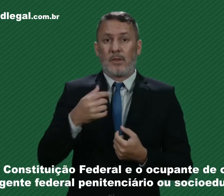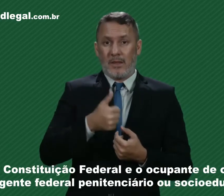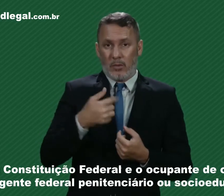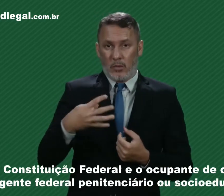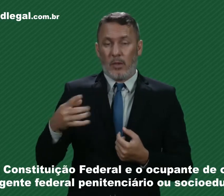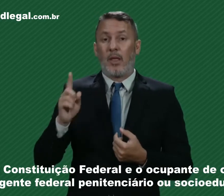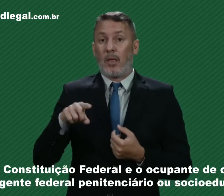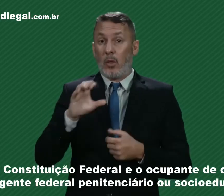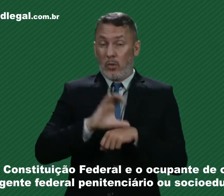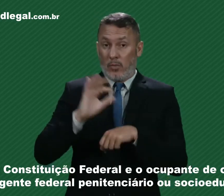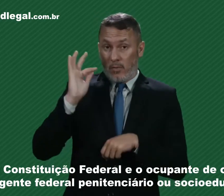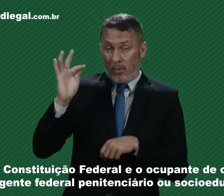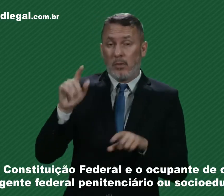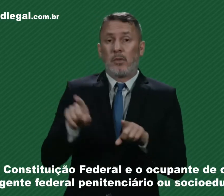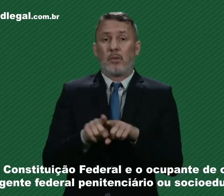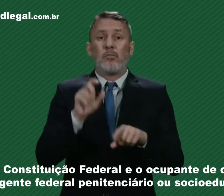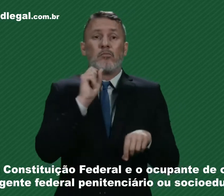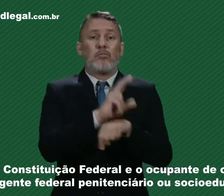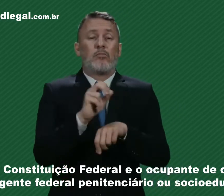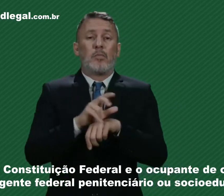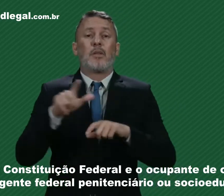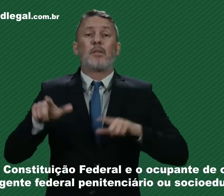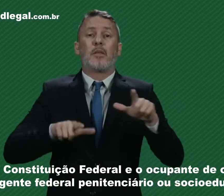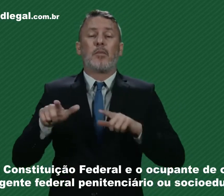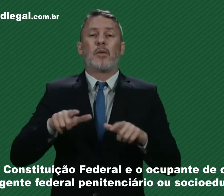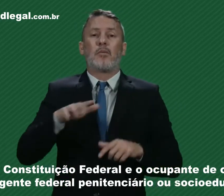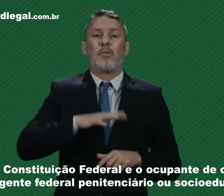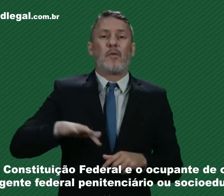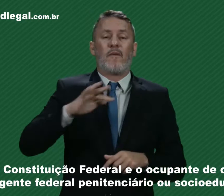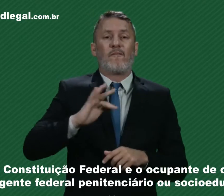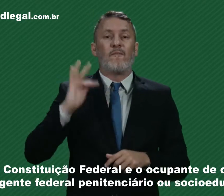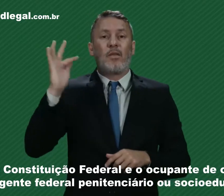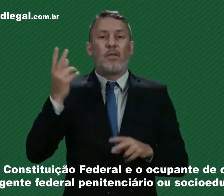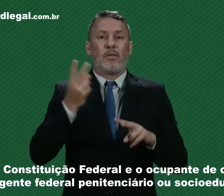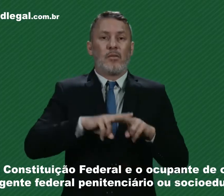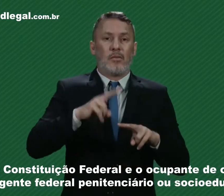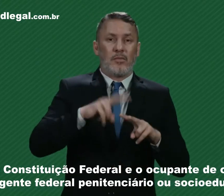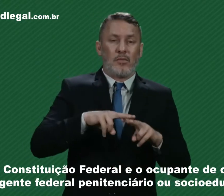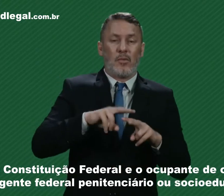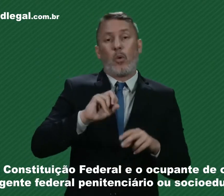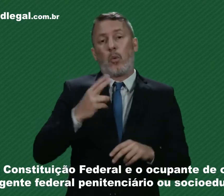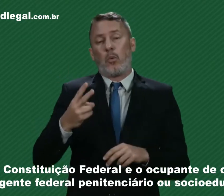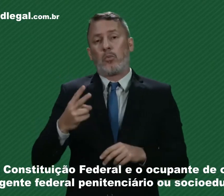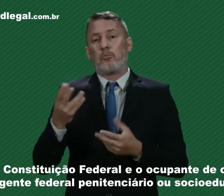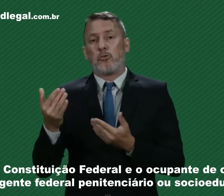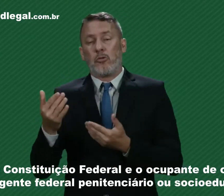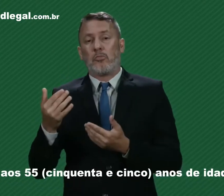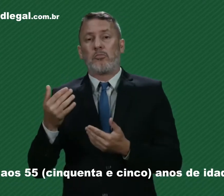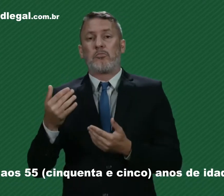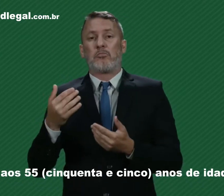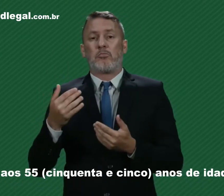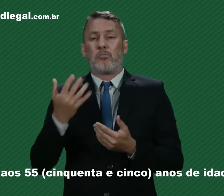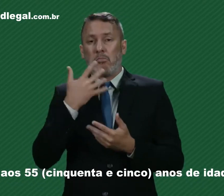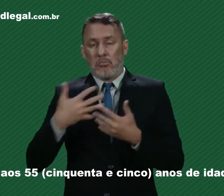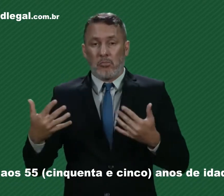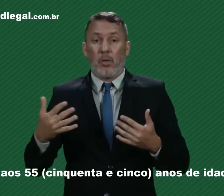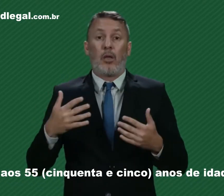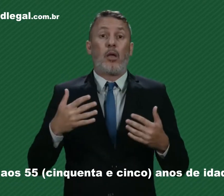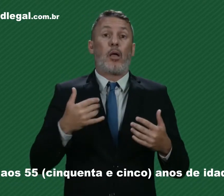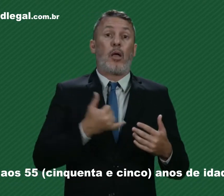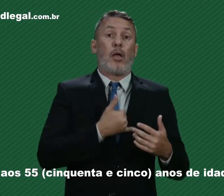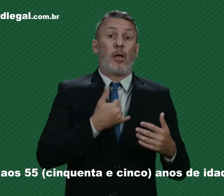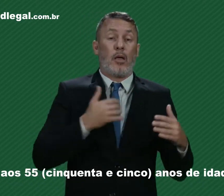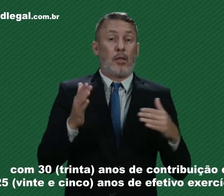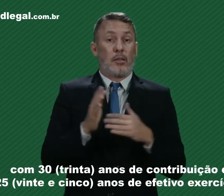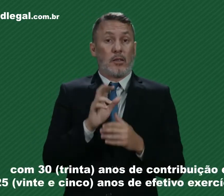da Constituição Federal e o ocupante de cargo de agente federal penitenciário ou socioeducativo aos 55